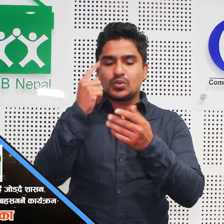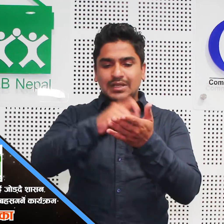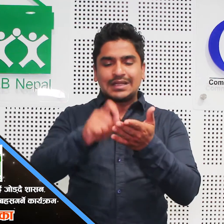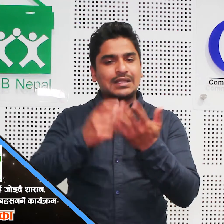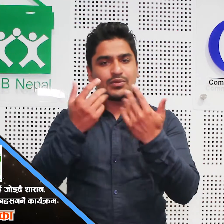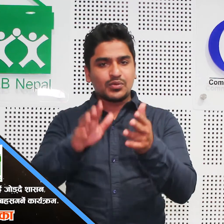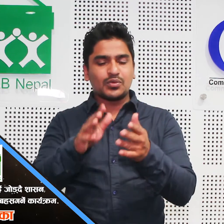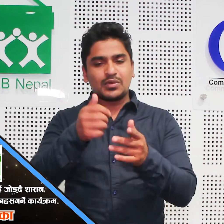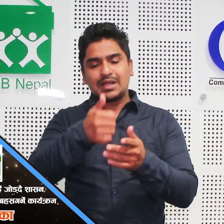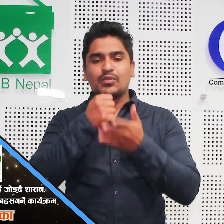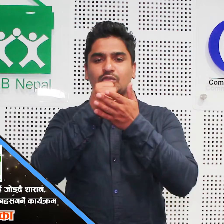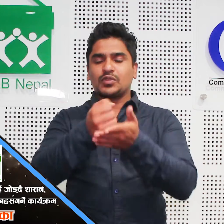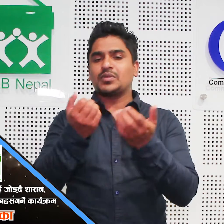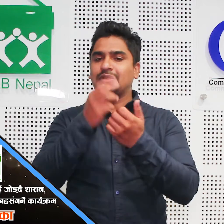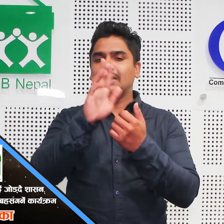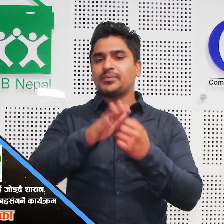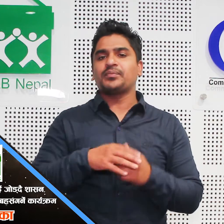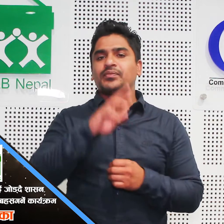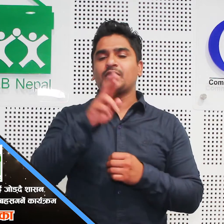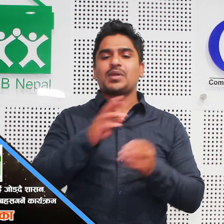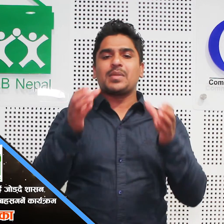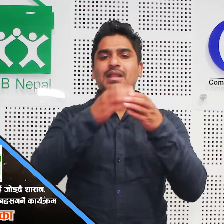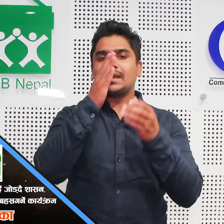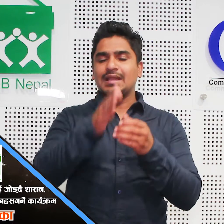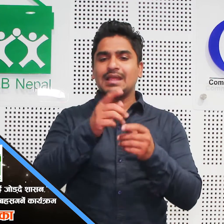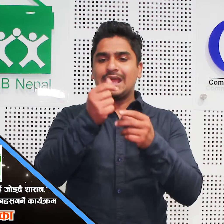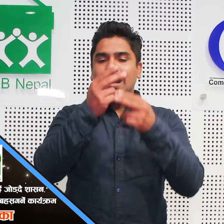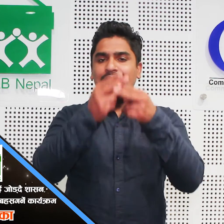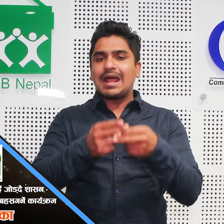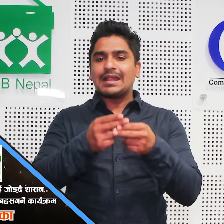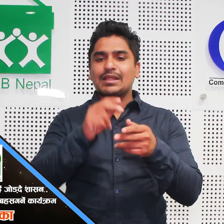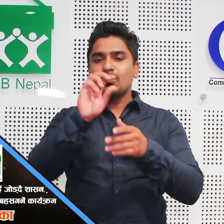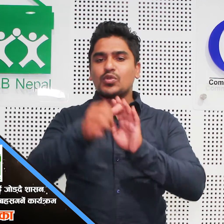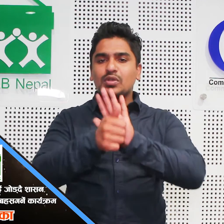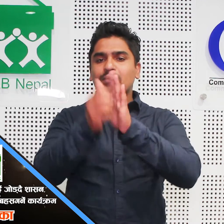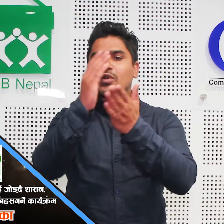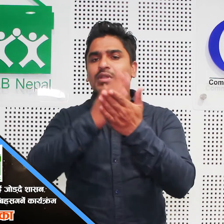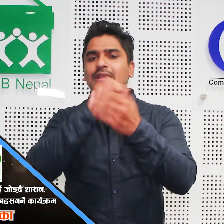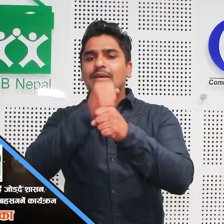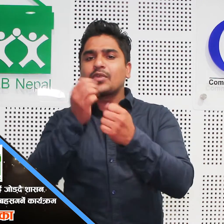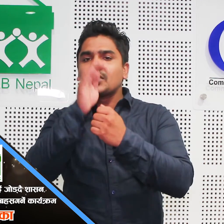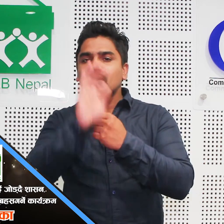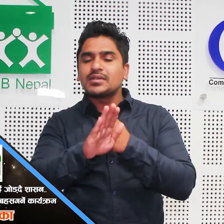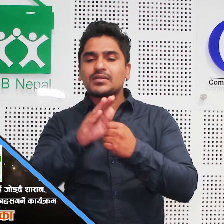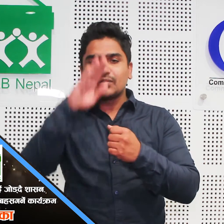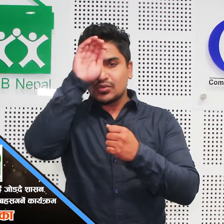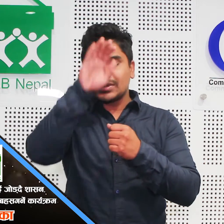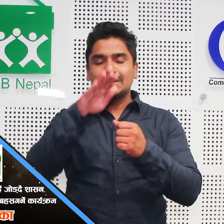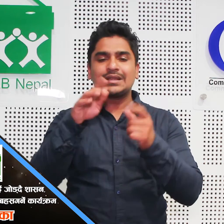लेखाउँदैछौँ, राम्रो सहयोग छ कृषकहरूलाई। र पालिकाले आर्थिक पुनरुत्थानमा कसरी काम गर्न सक्छन्? सन्देश मूलक नाटक